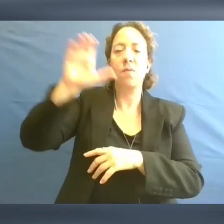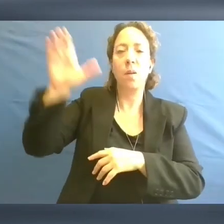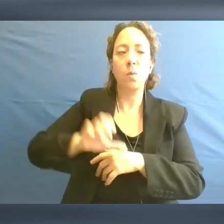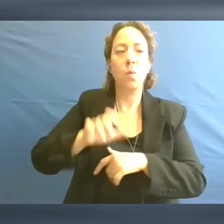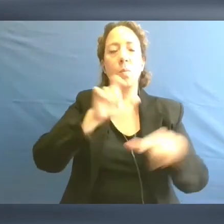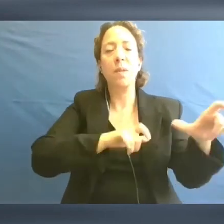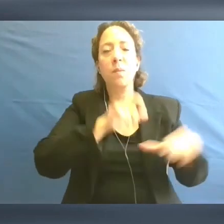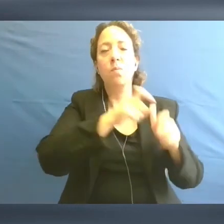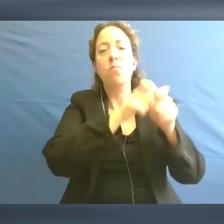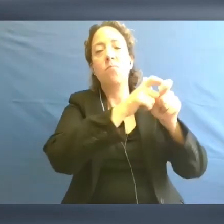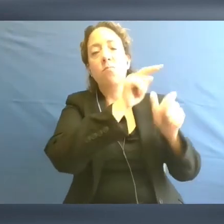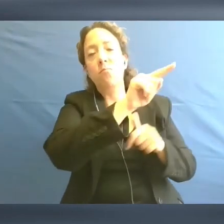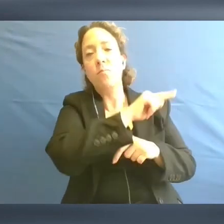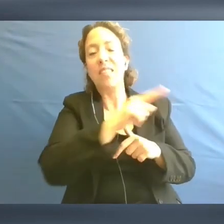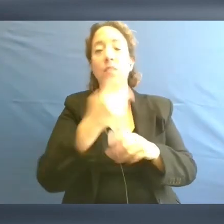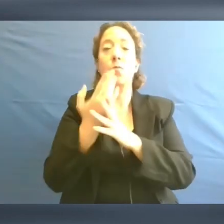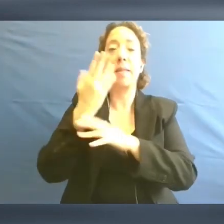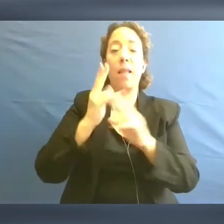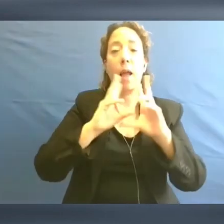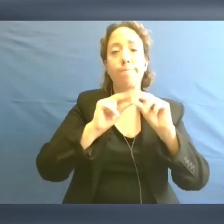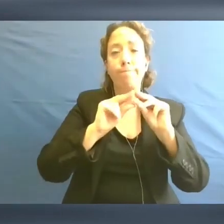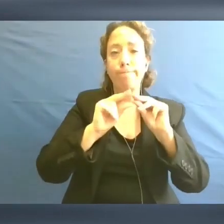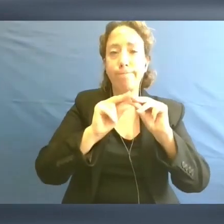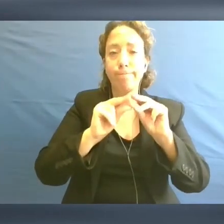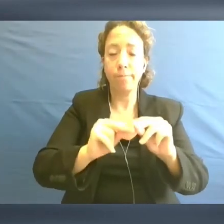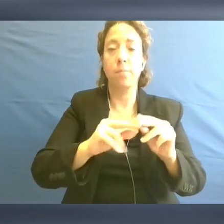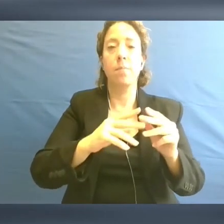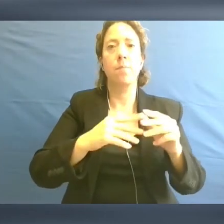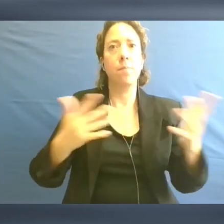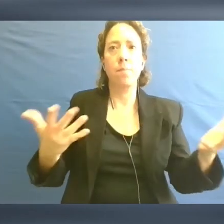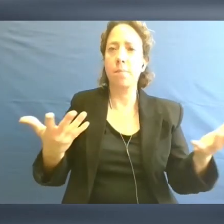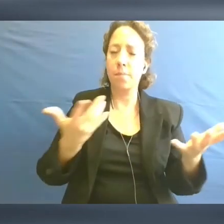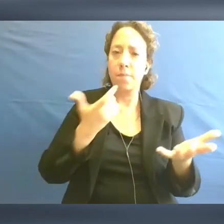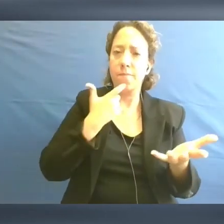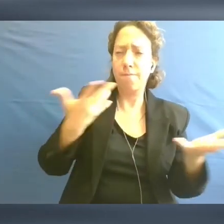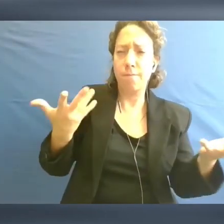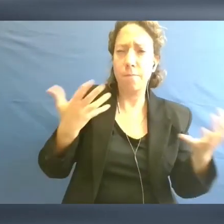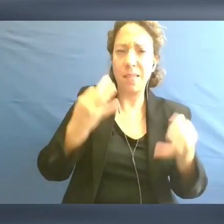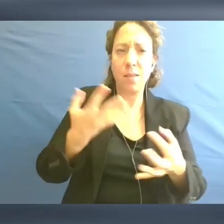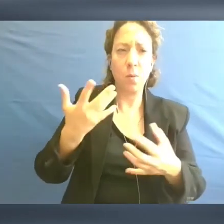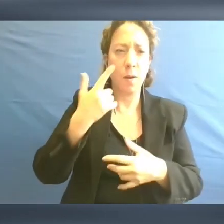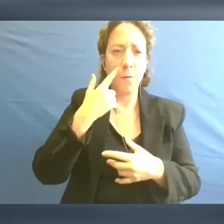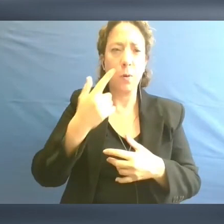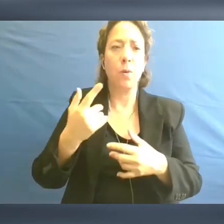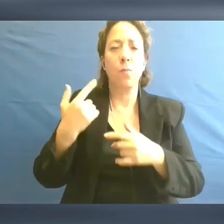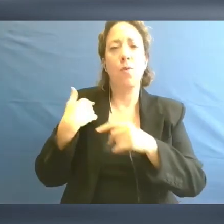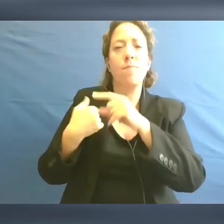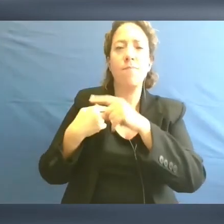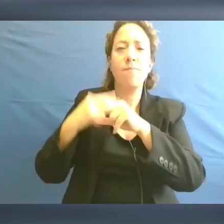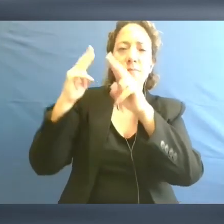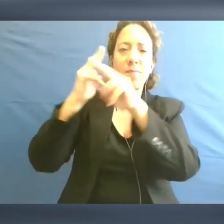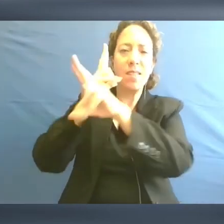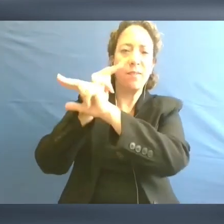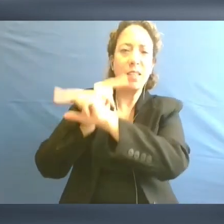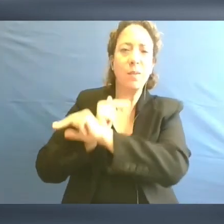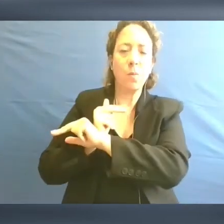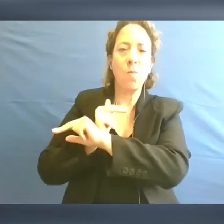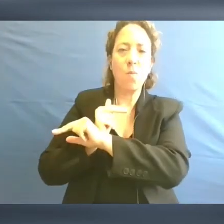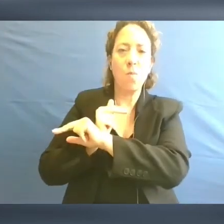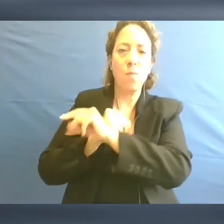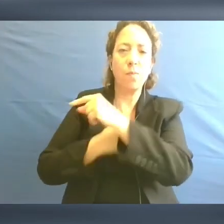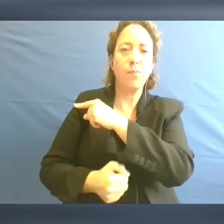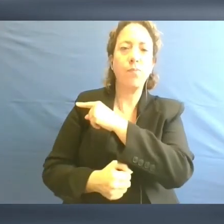déjà depuis ce matin. Qu'est-ce que c'est exactement? Je vous ai mis une petite définition ici